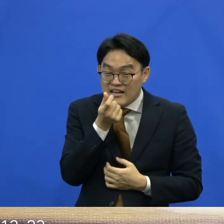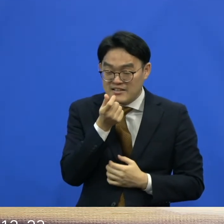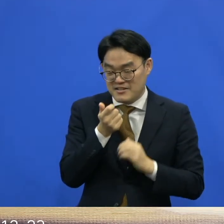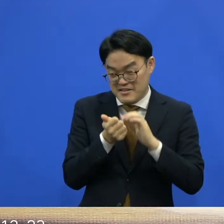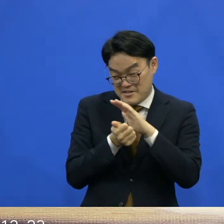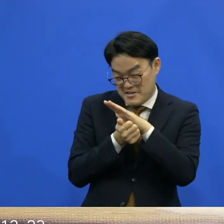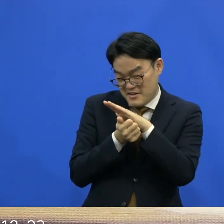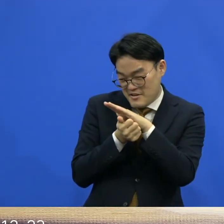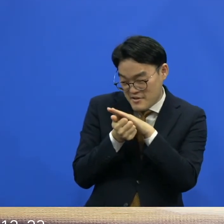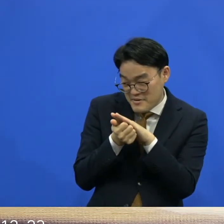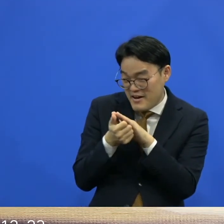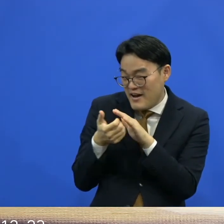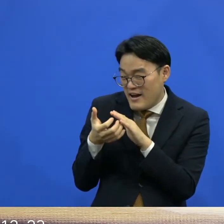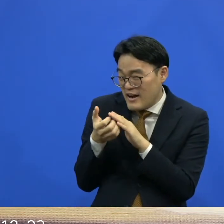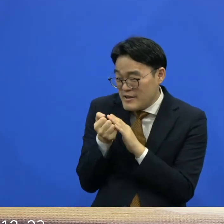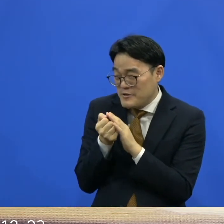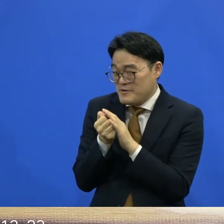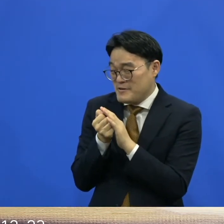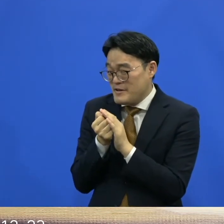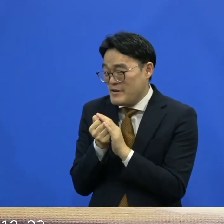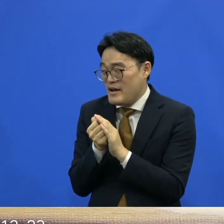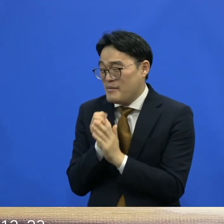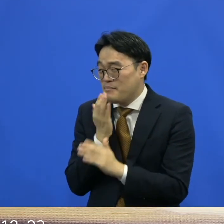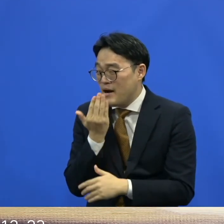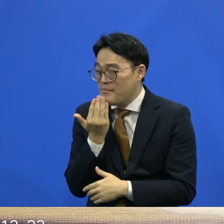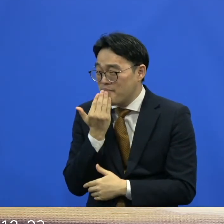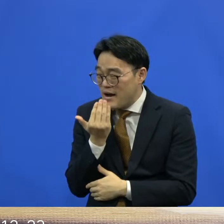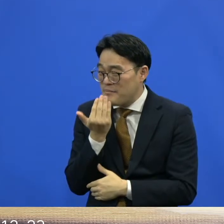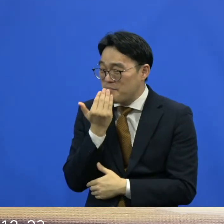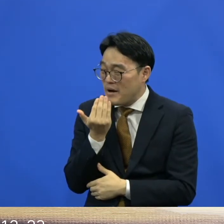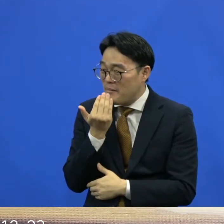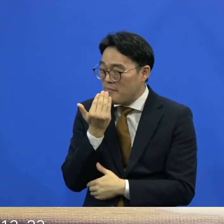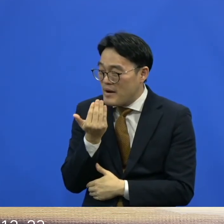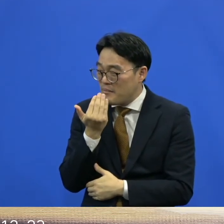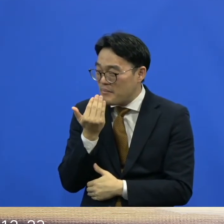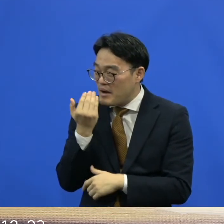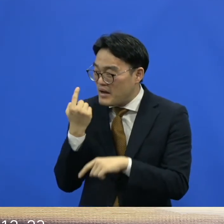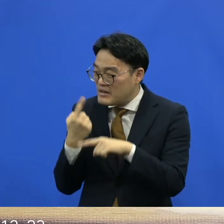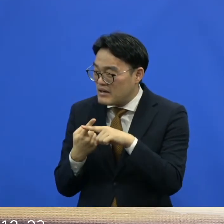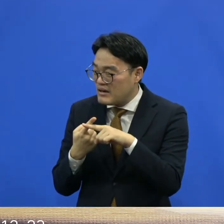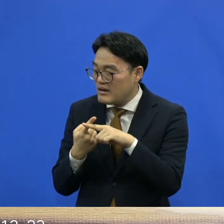불씨마저도 아슬하게 피어있다가 툭 꺼져버립니다.